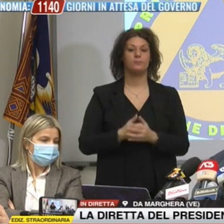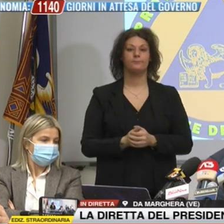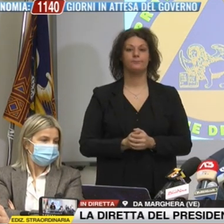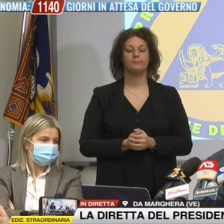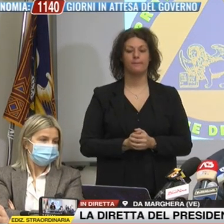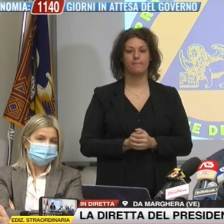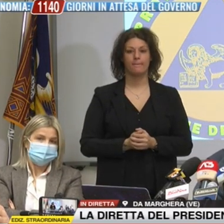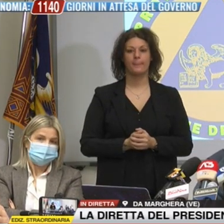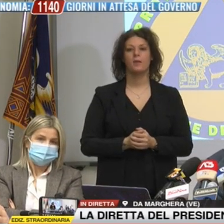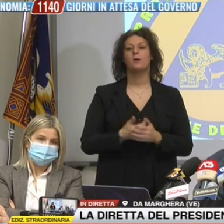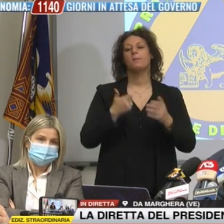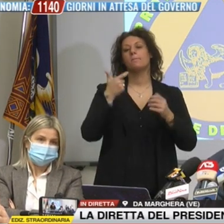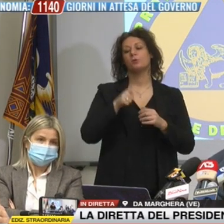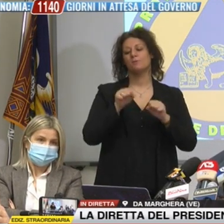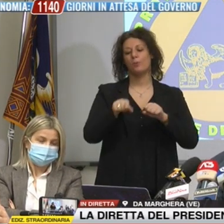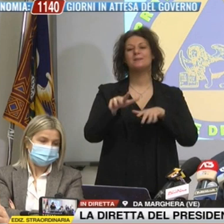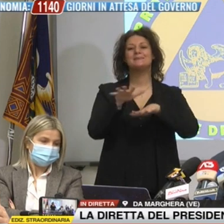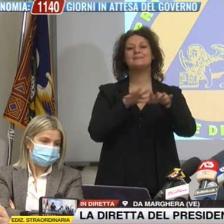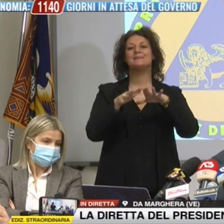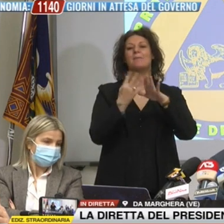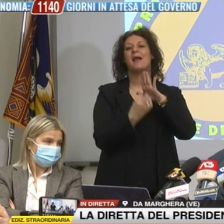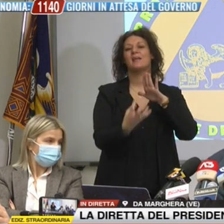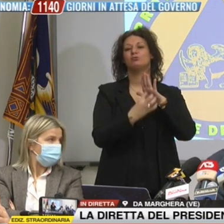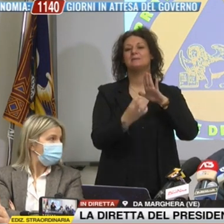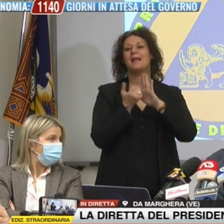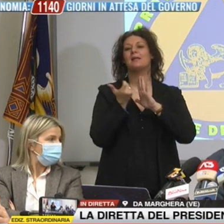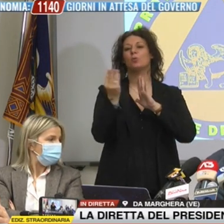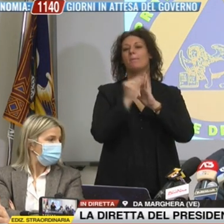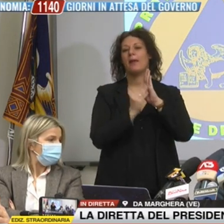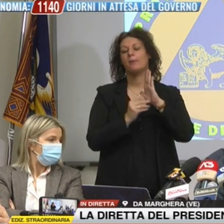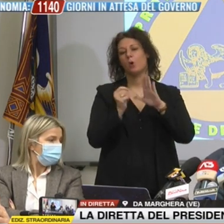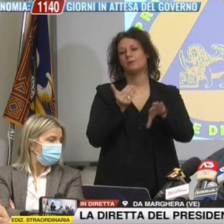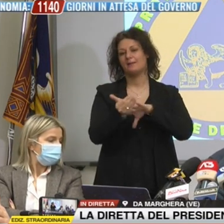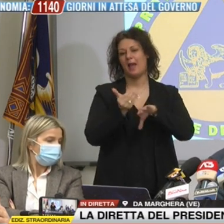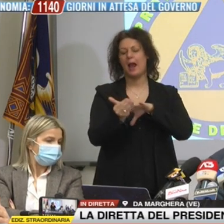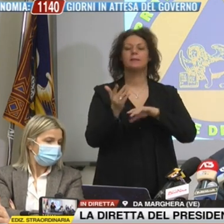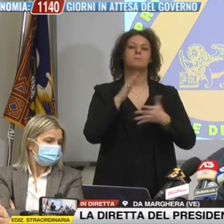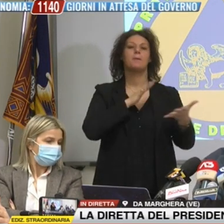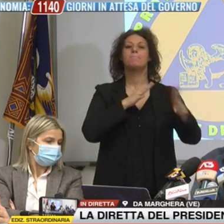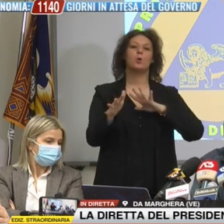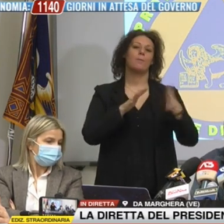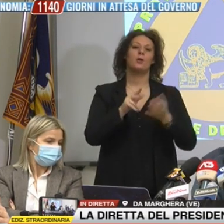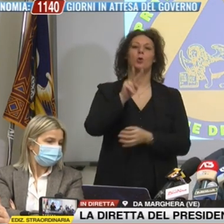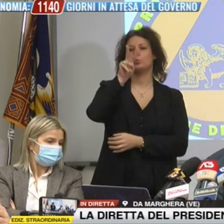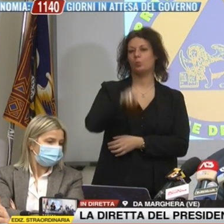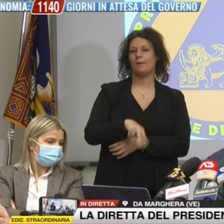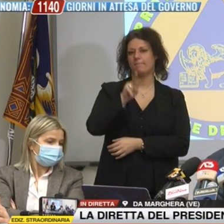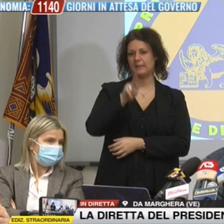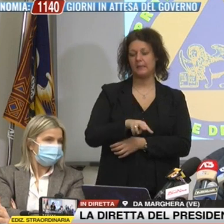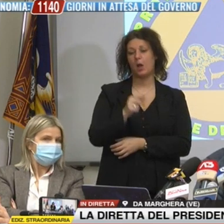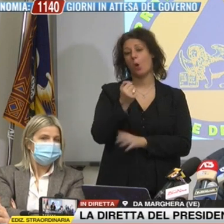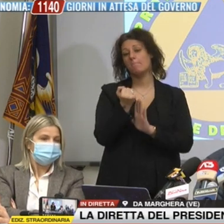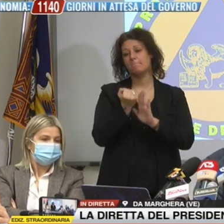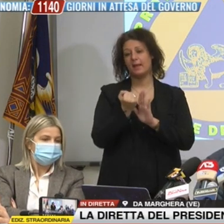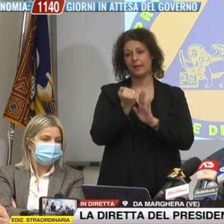viene registrata come ritardo dal sistema di monitoraggio globale, quindi sono sicuramente verso i 2000, ma probabilmente qualcosa di